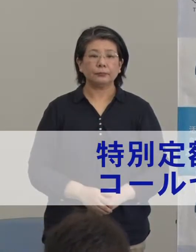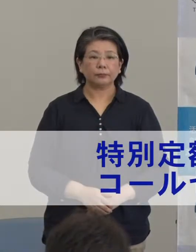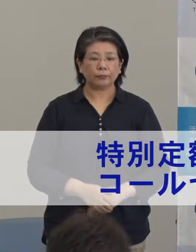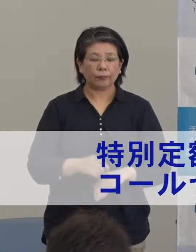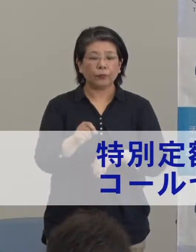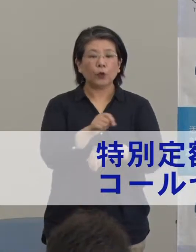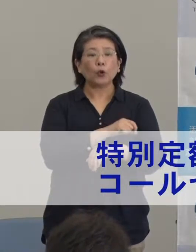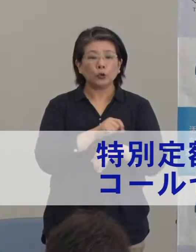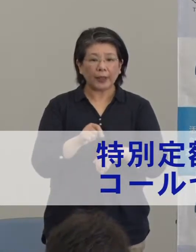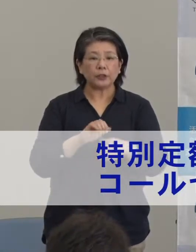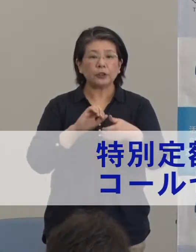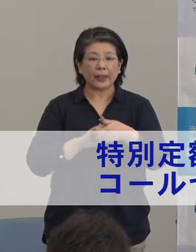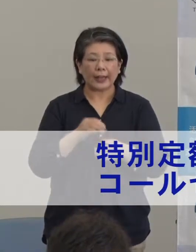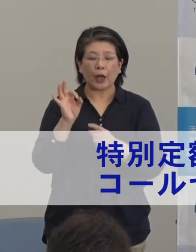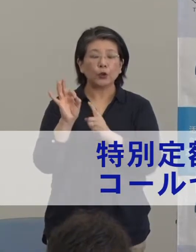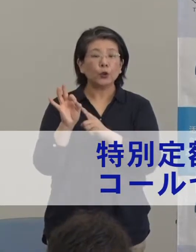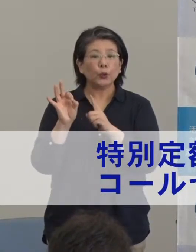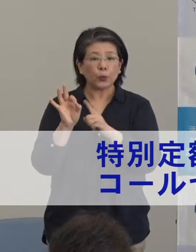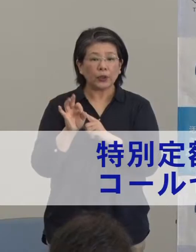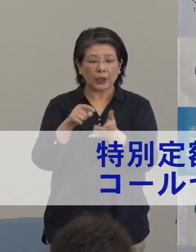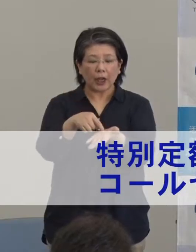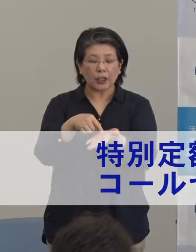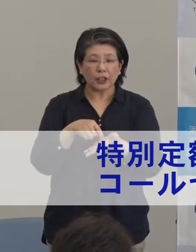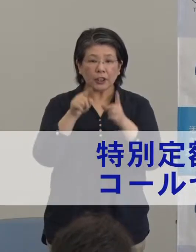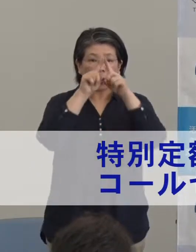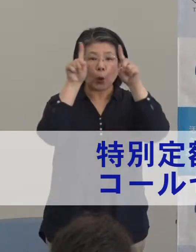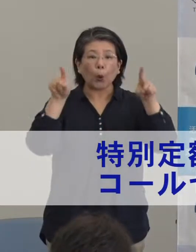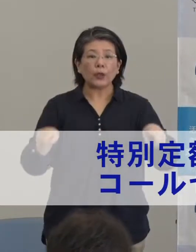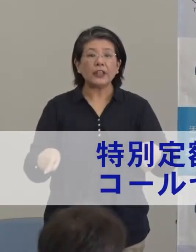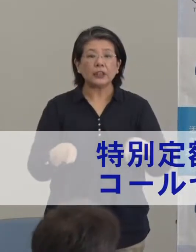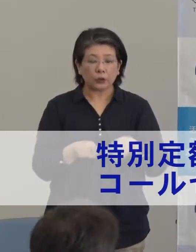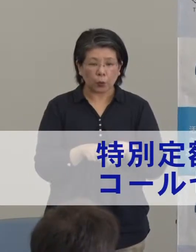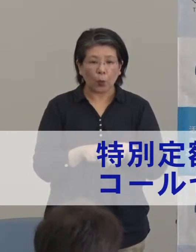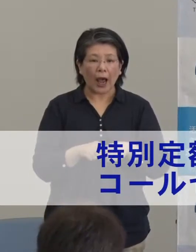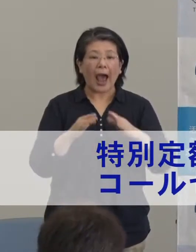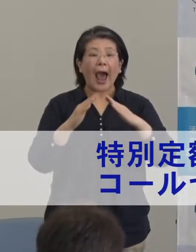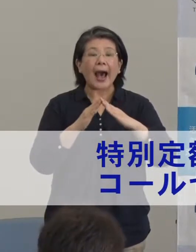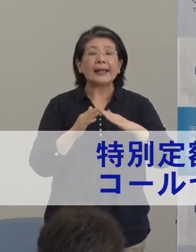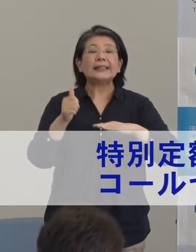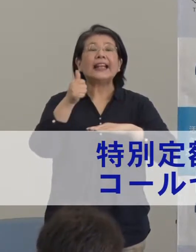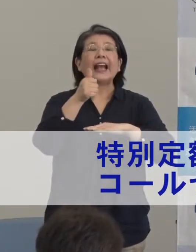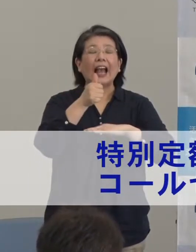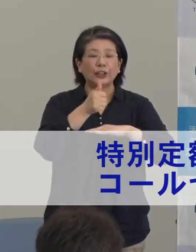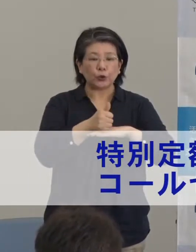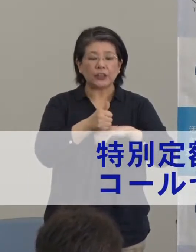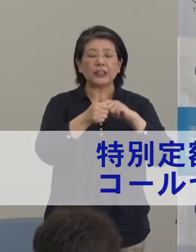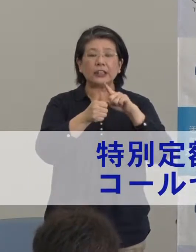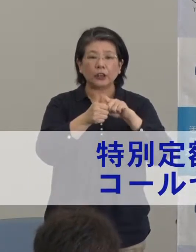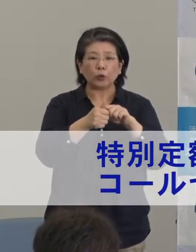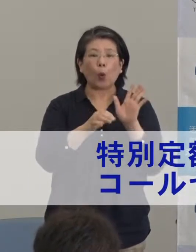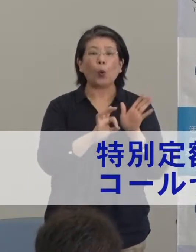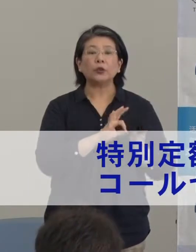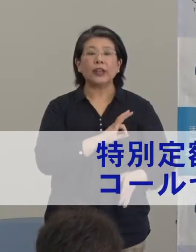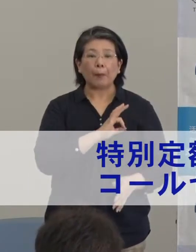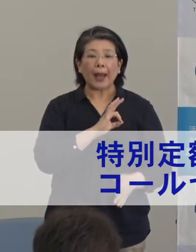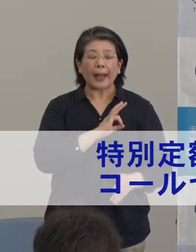特別定額給付金の申請書一式は、まず世帯主様宛てに、